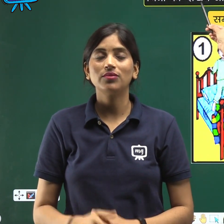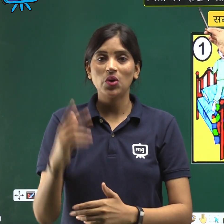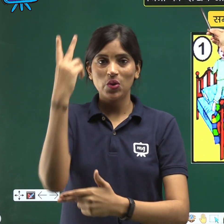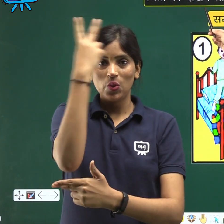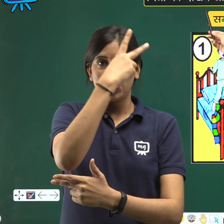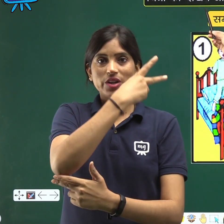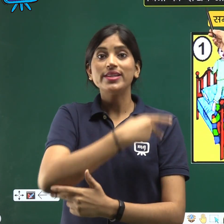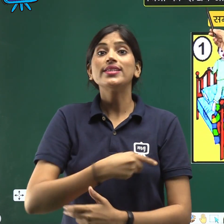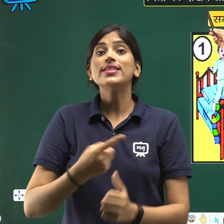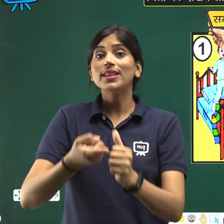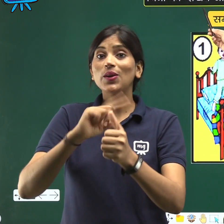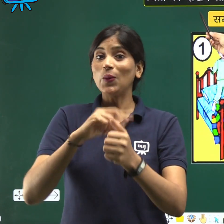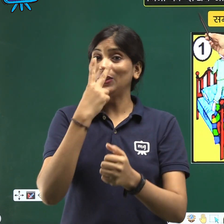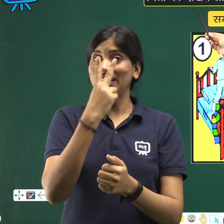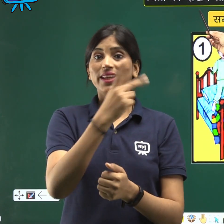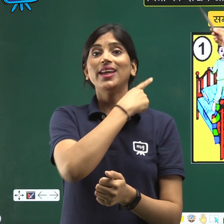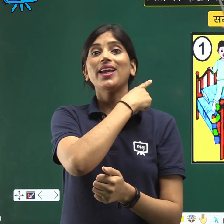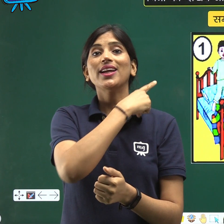चित्र को देखिए